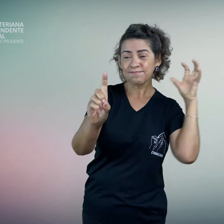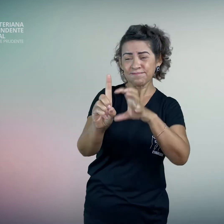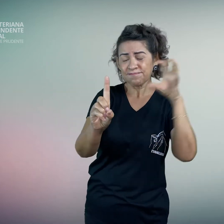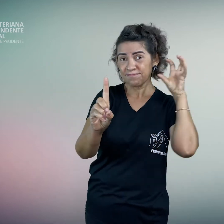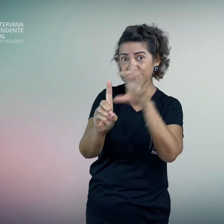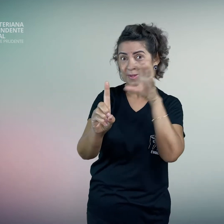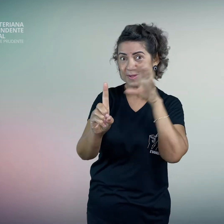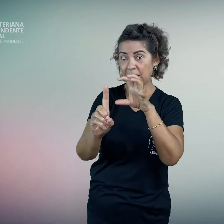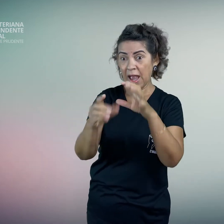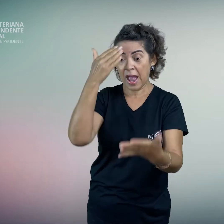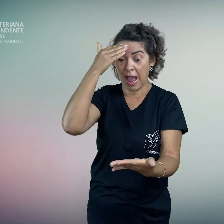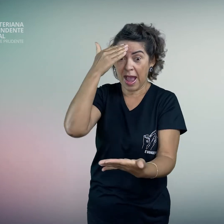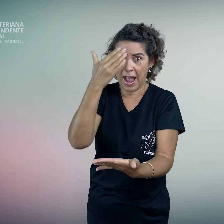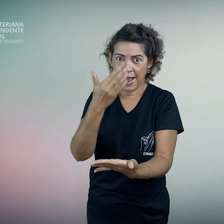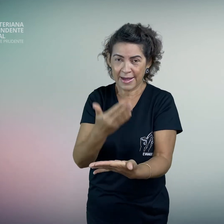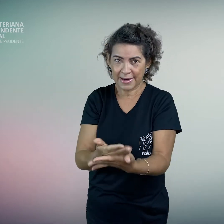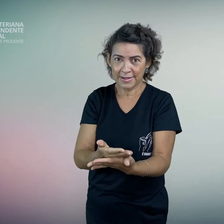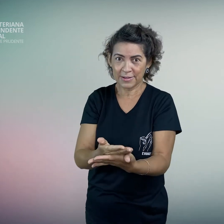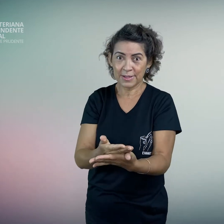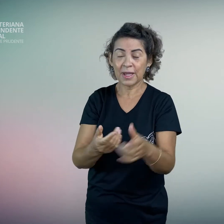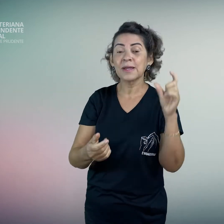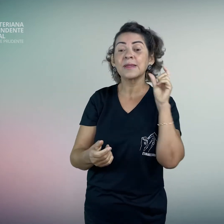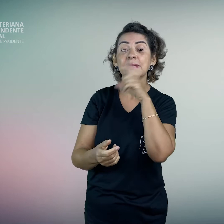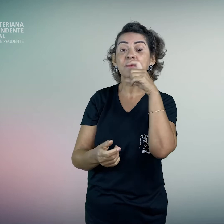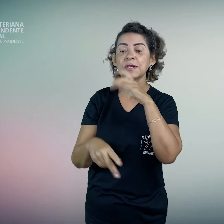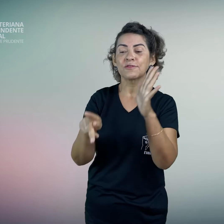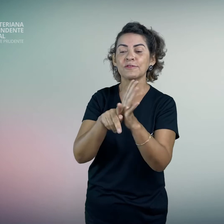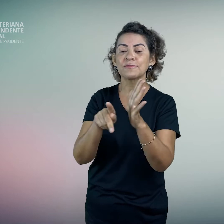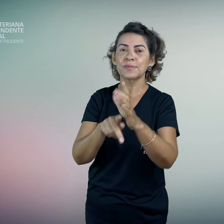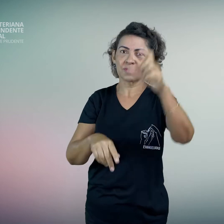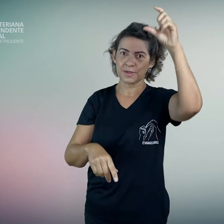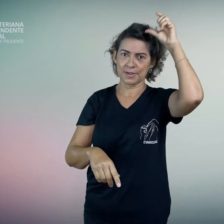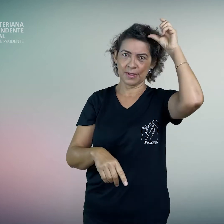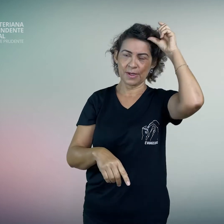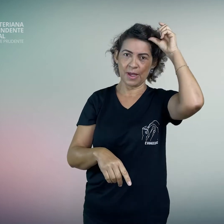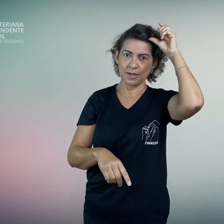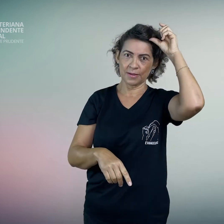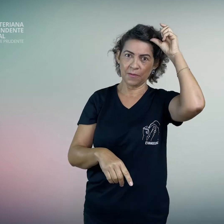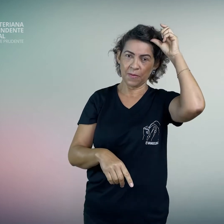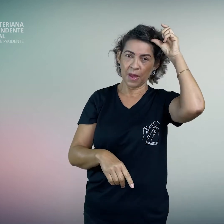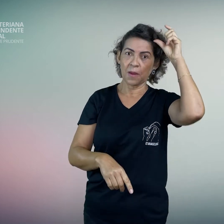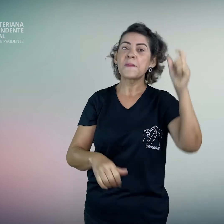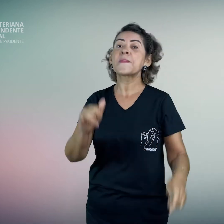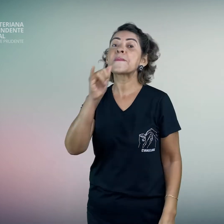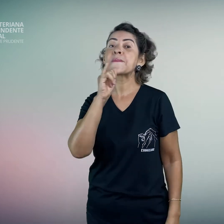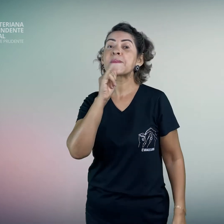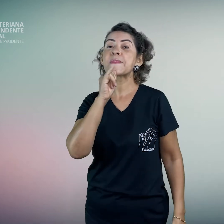Ele convenceu Eva que ao comer o fruto proibido seria igual a Deus, e